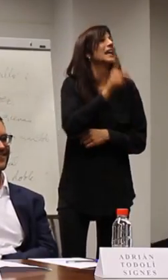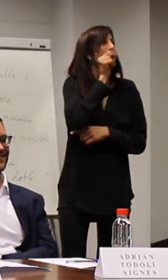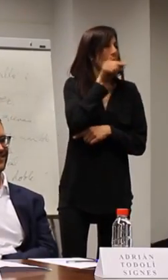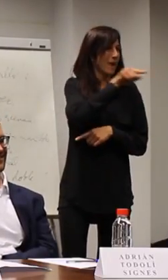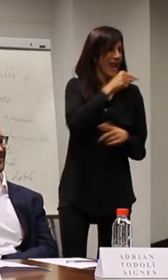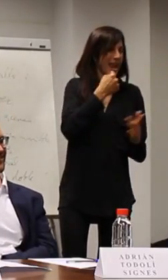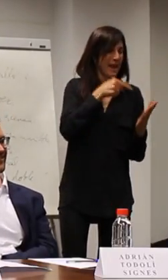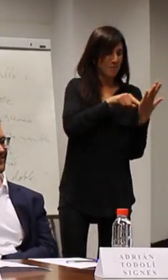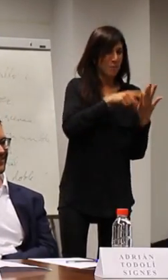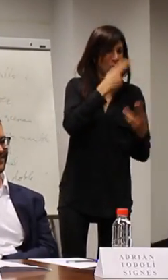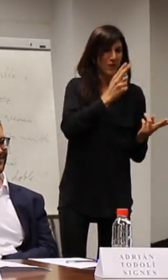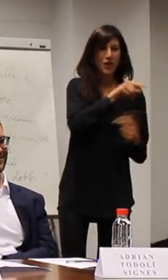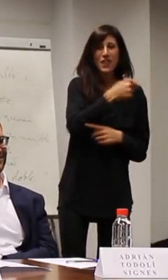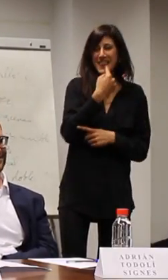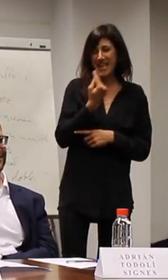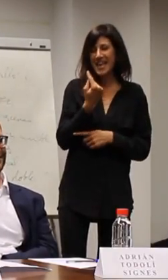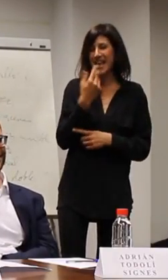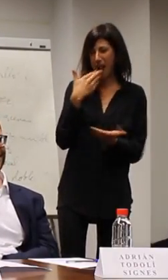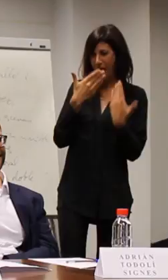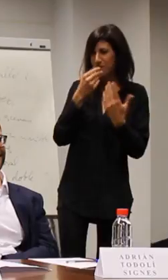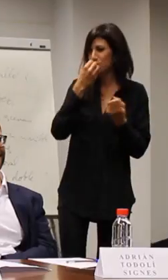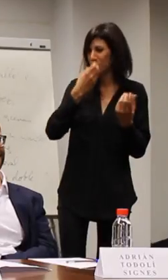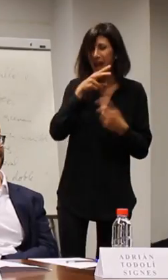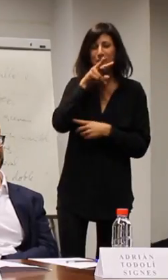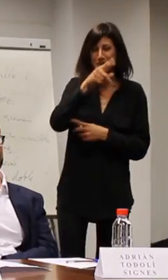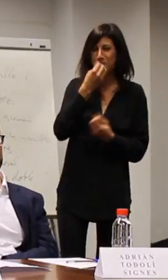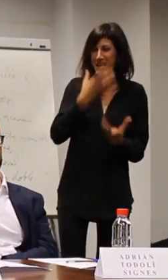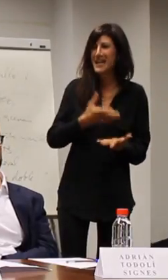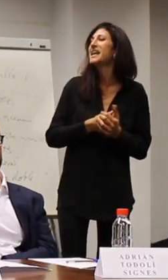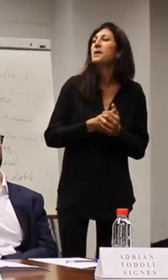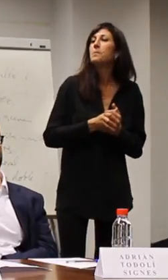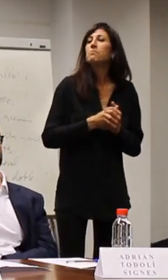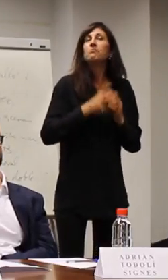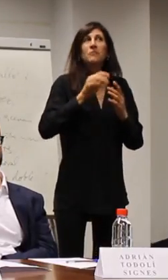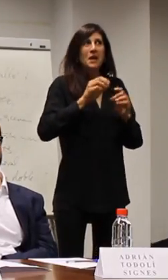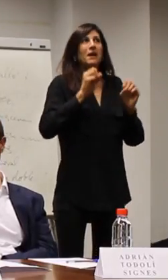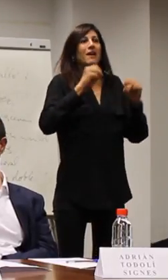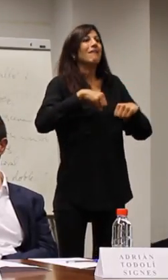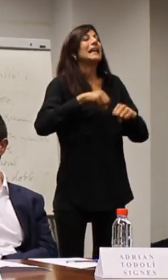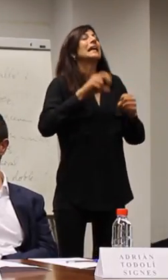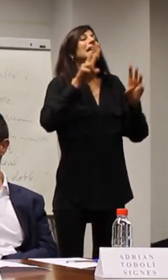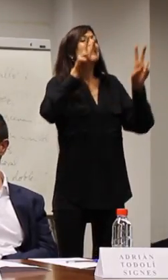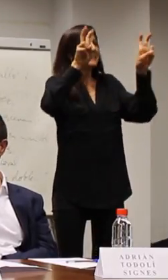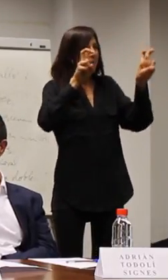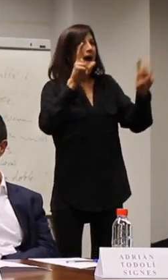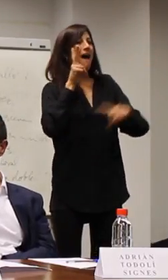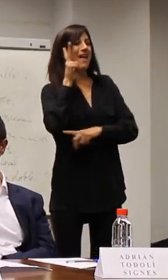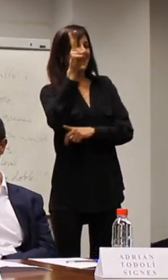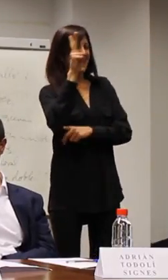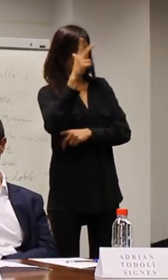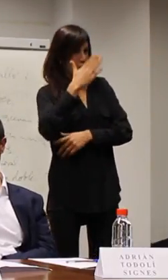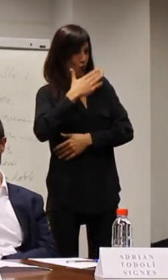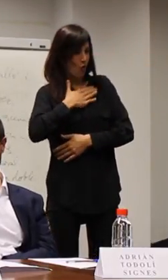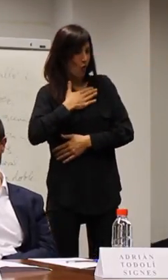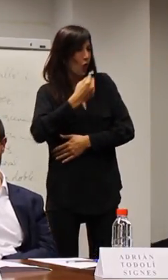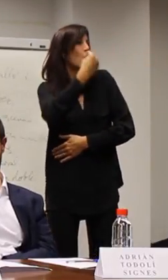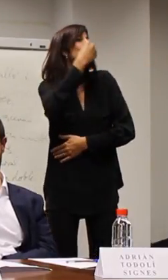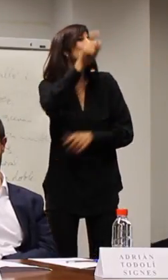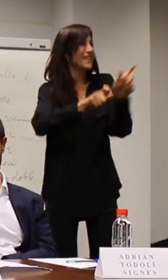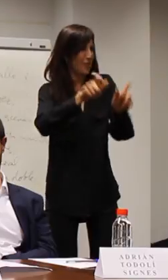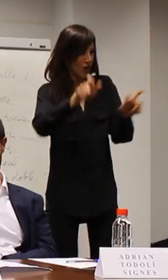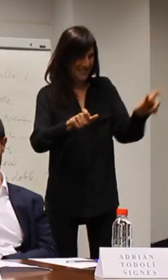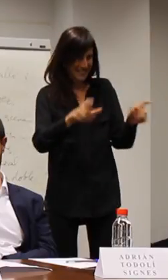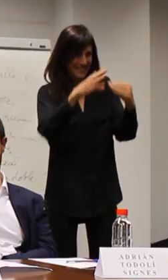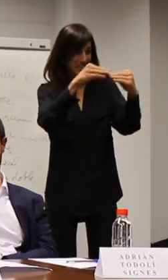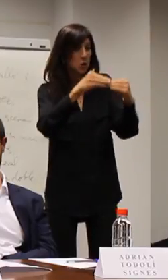Bien, yo quiero ir directo al tema, ¿no? Entonces, ese sería el tercer aspecto, derechos de los consumidores. ¿Cómo voy a permitir que diga una señora que